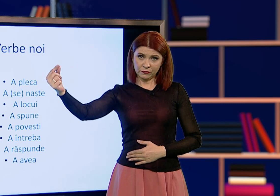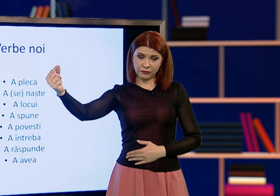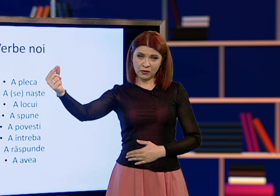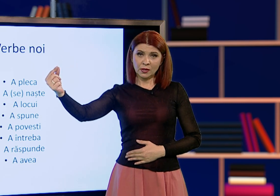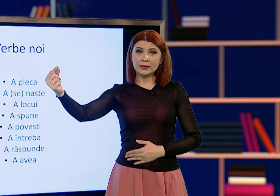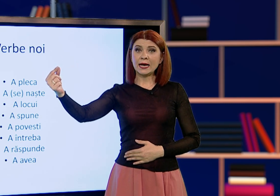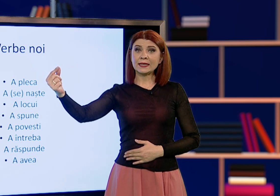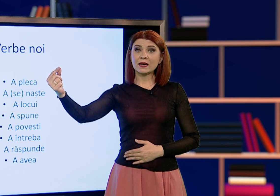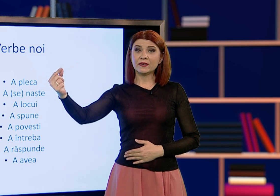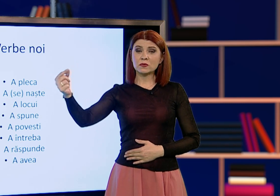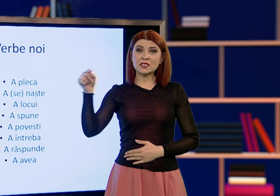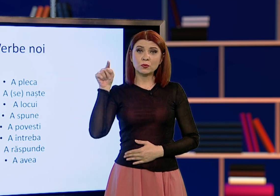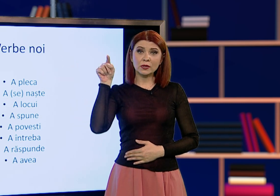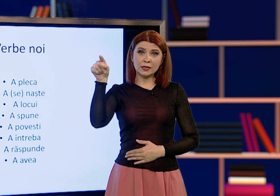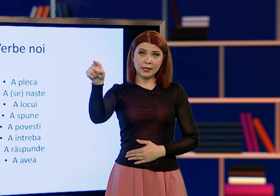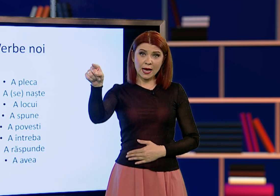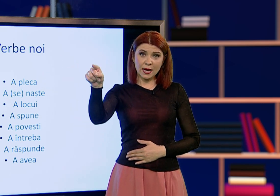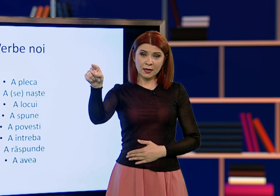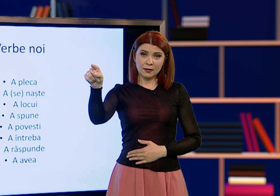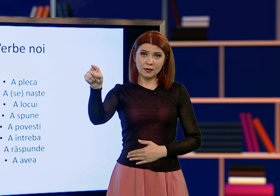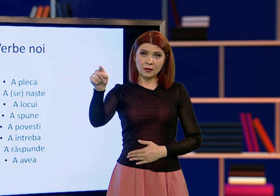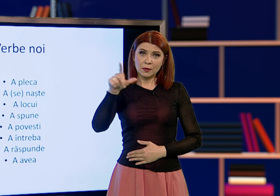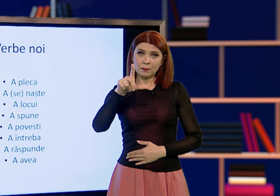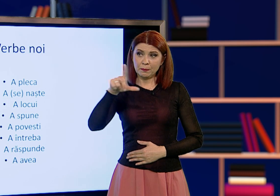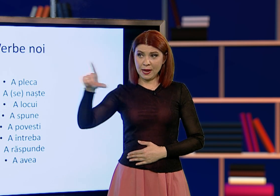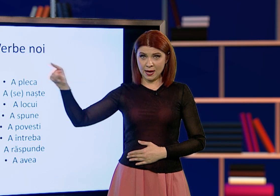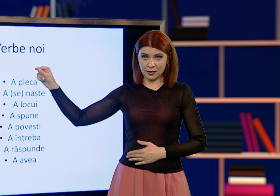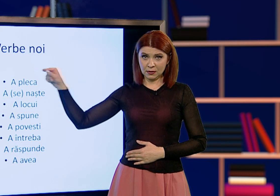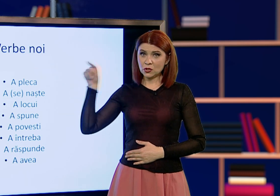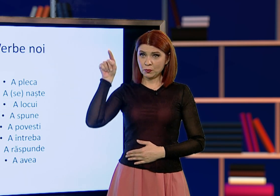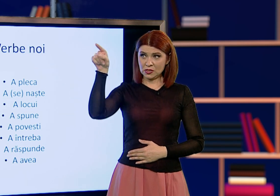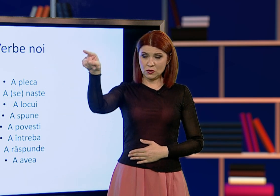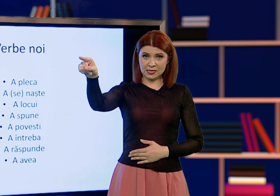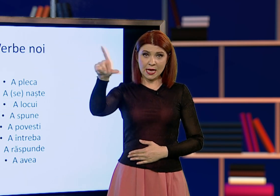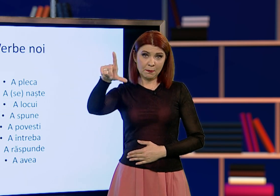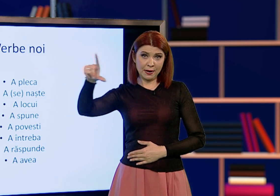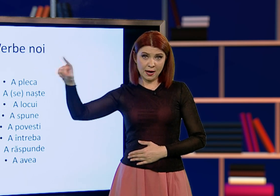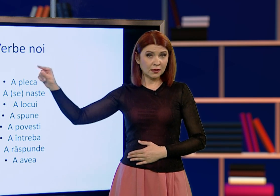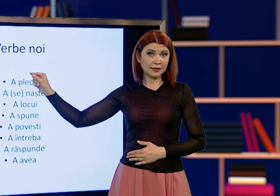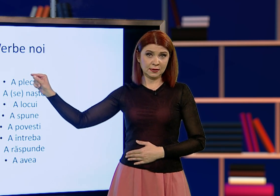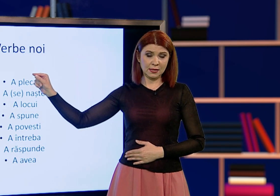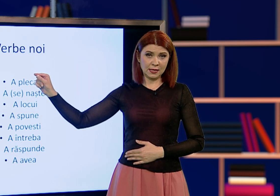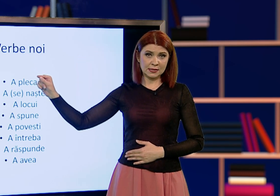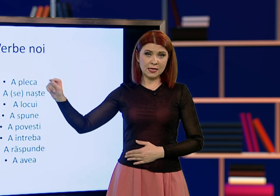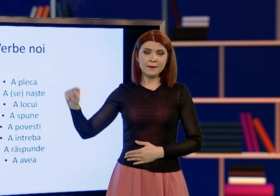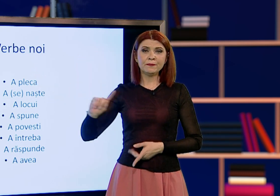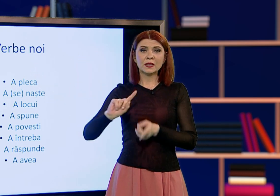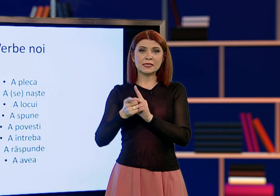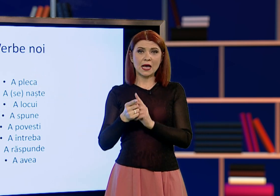dar dacă vreau să spun că ea pleacă Deci poziționezi Ea pleacă în altă direcție sau